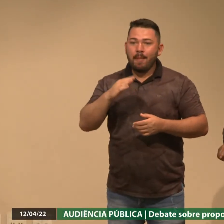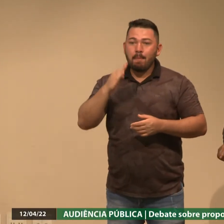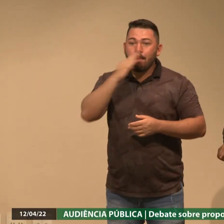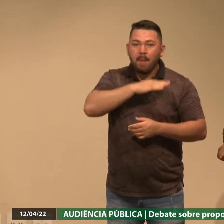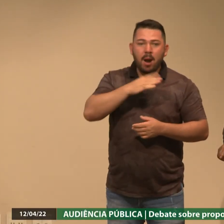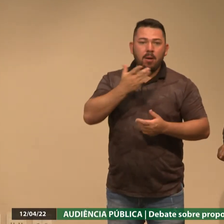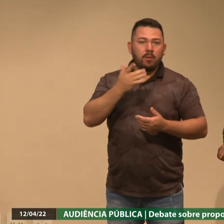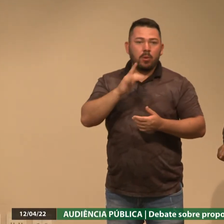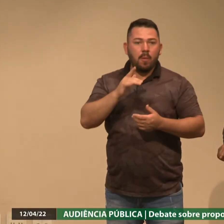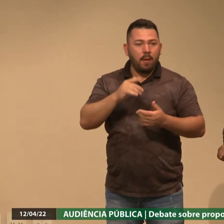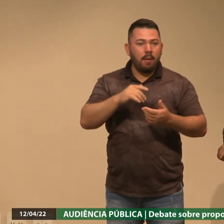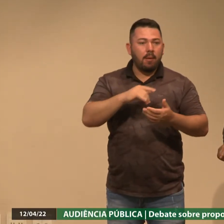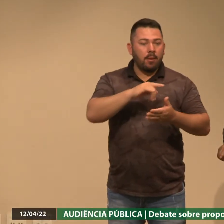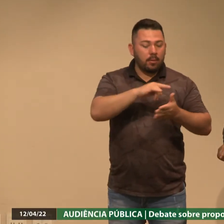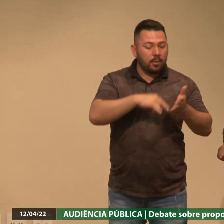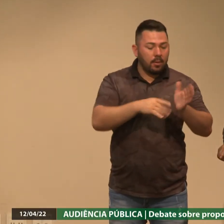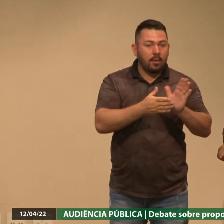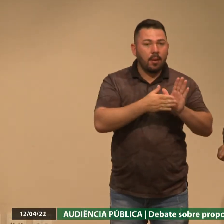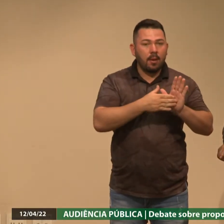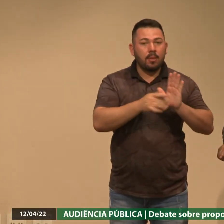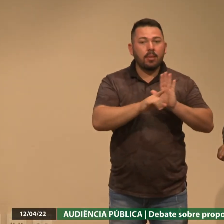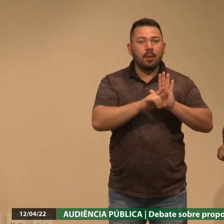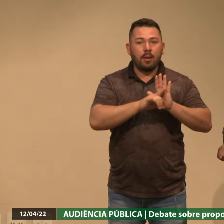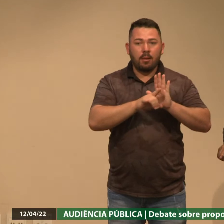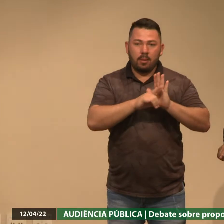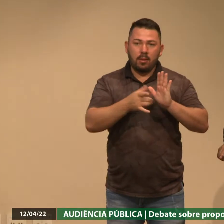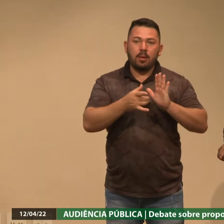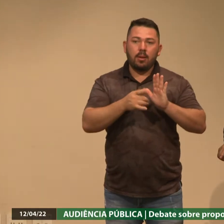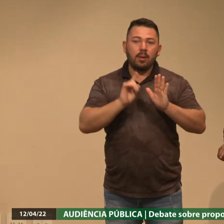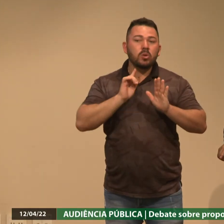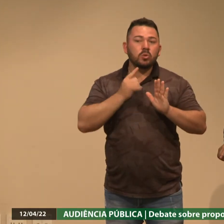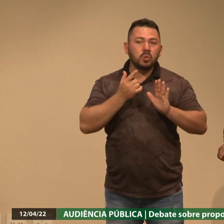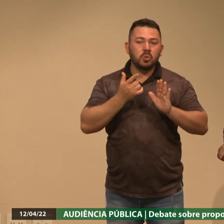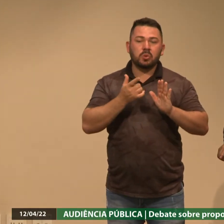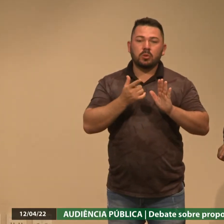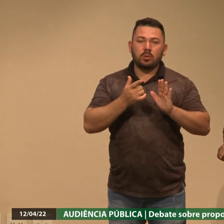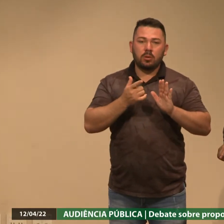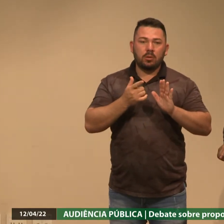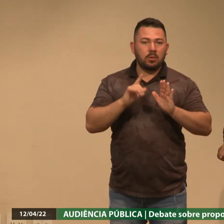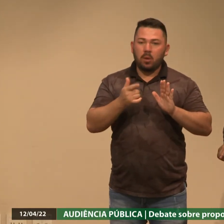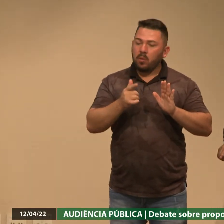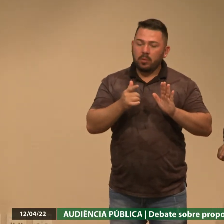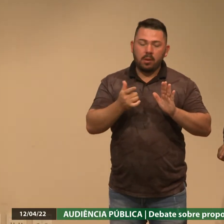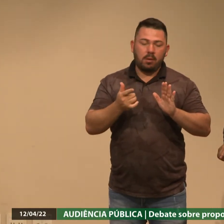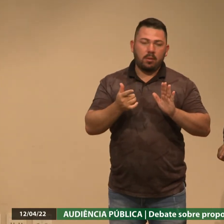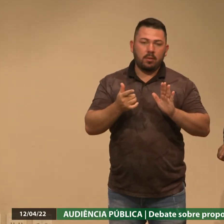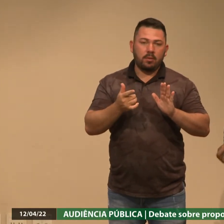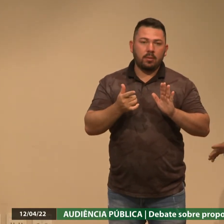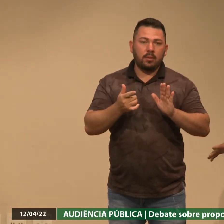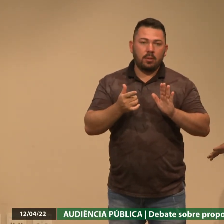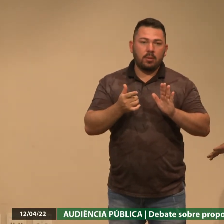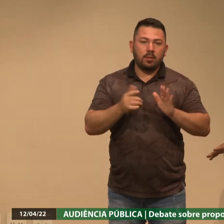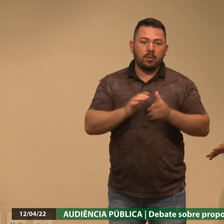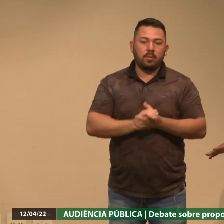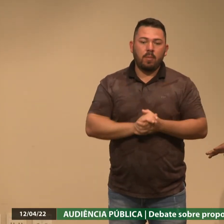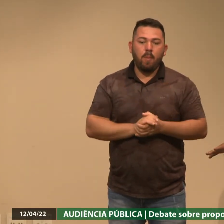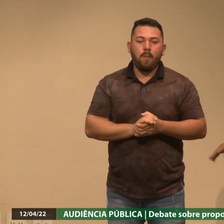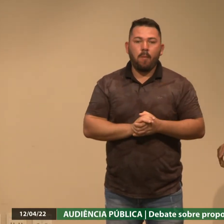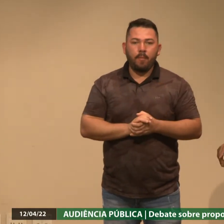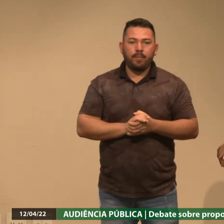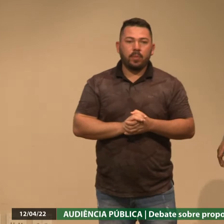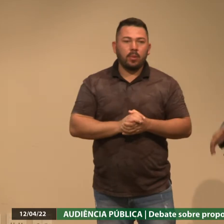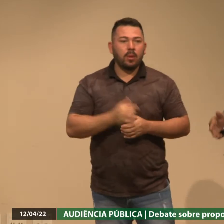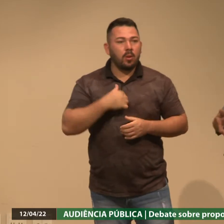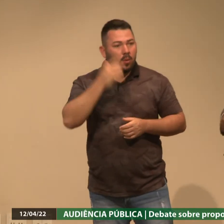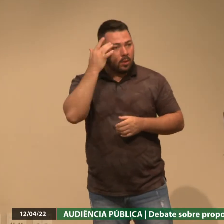você vai estar recebendo um crime dar um visitante que tem endereço fixo não é isso acho que eu